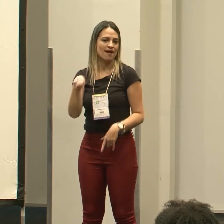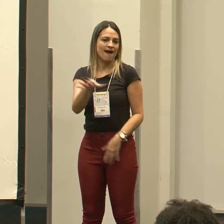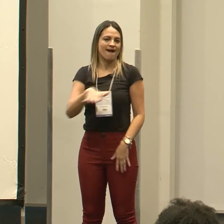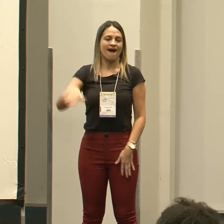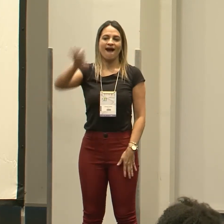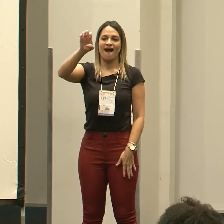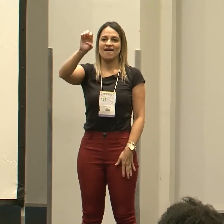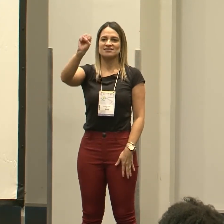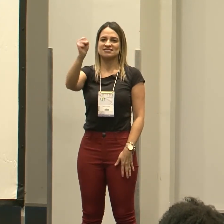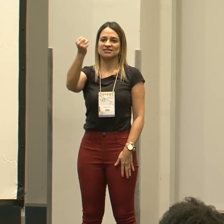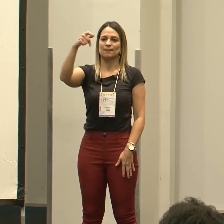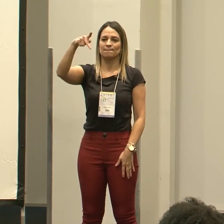espaço neutro também,